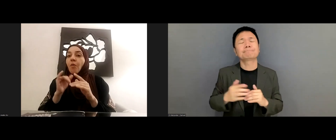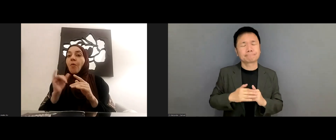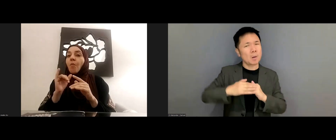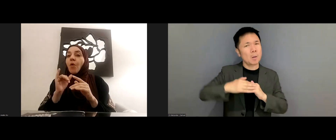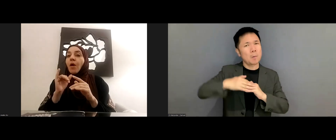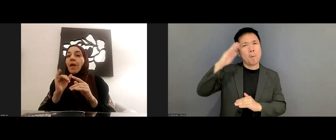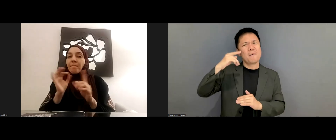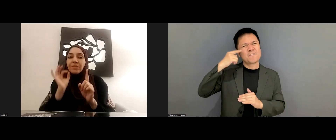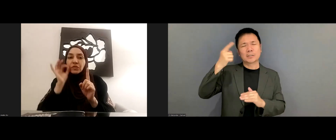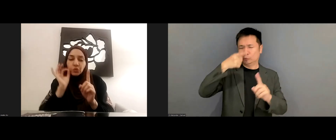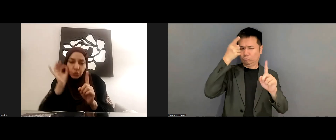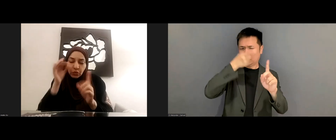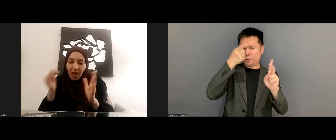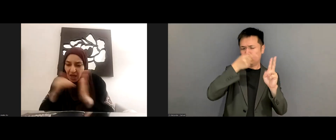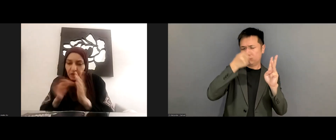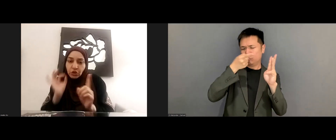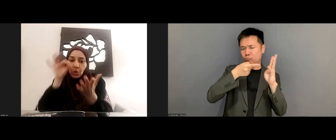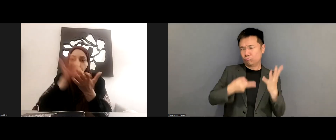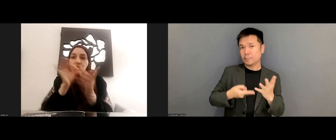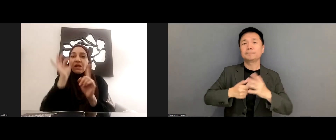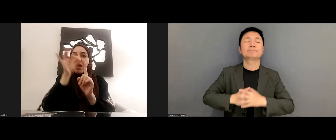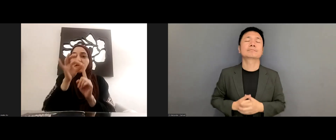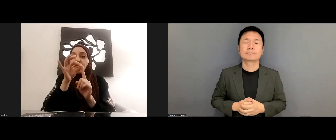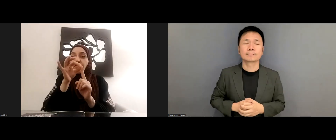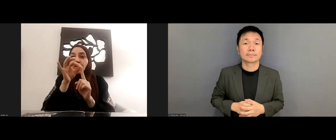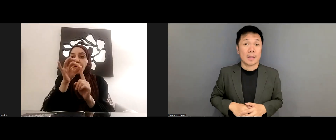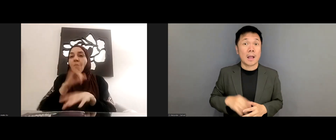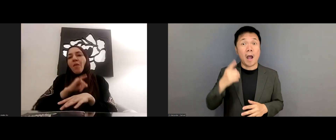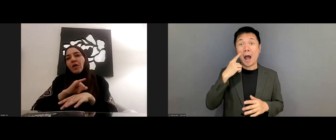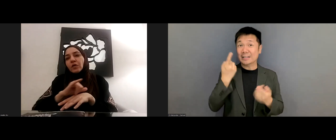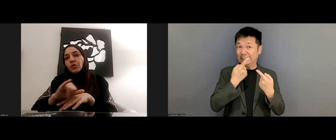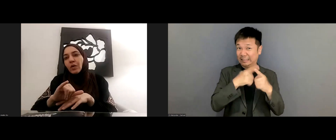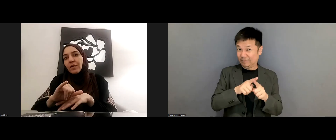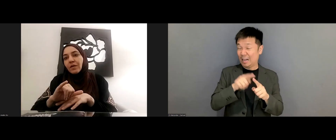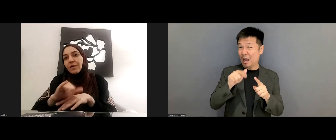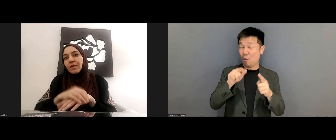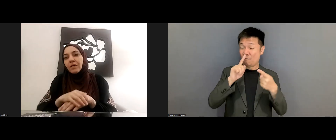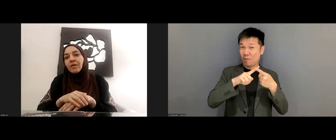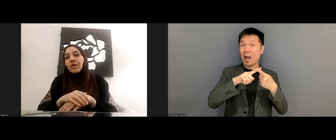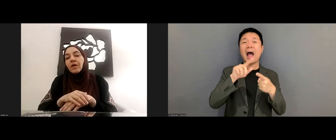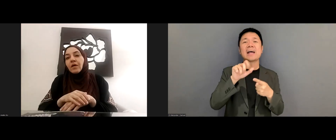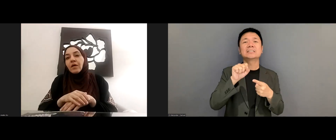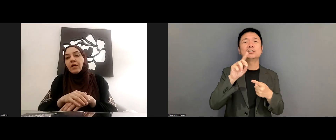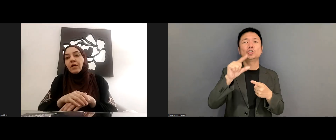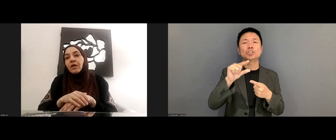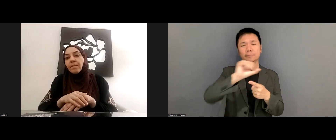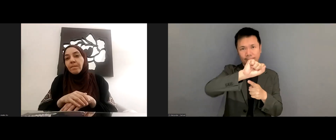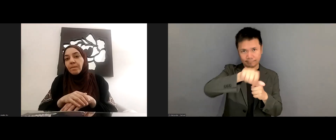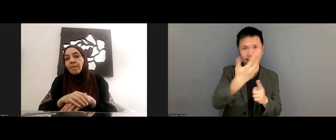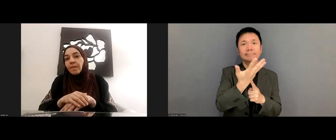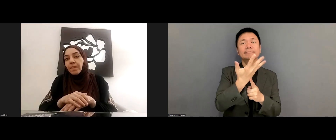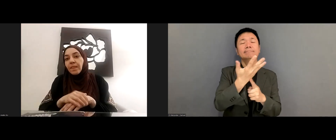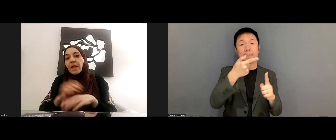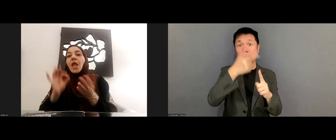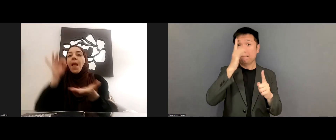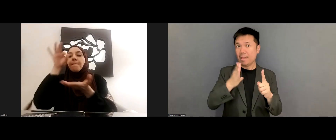الأهداف main الإنمائية topics الأهداف that التنمية المستدامة وتتقاطع مع الاتفاق intersects الإداري. with the كان sustainable إمكانية الوصول هو development العنوان الرئيسي. goals. طبعا